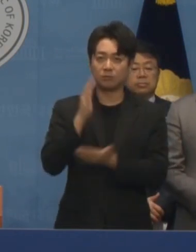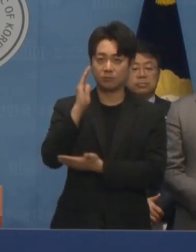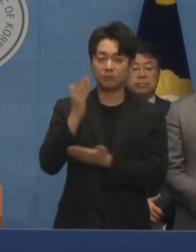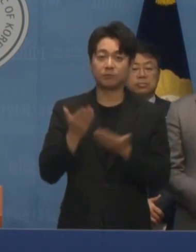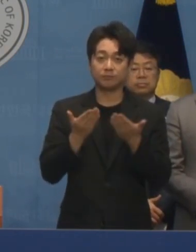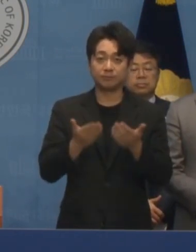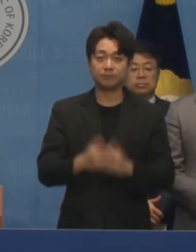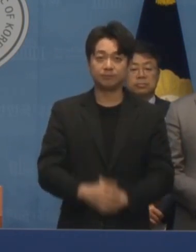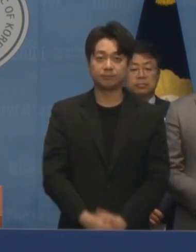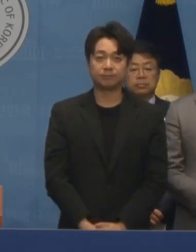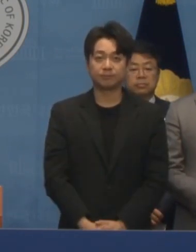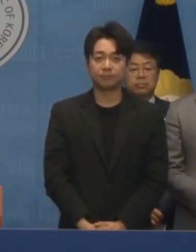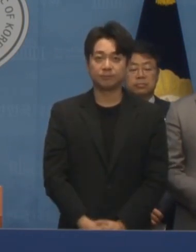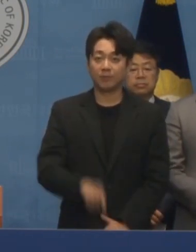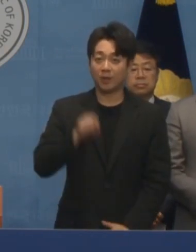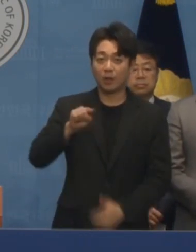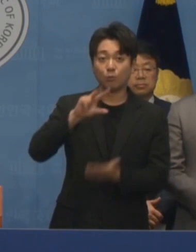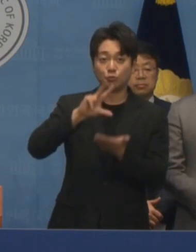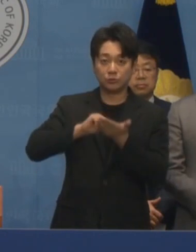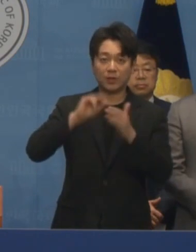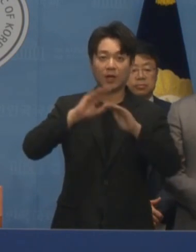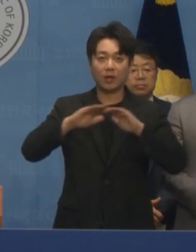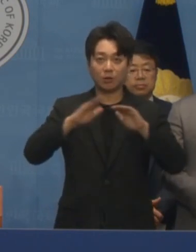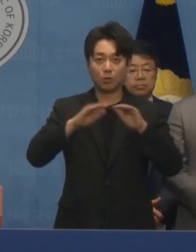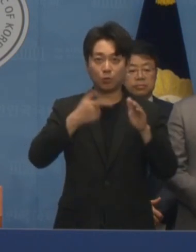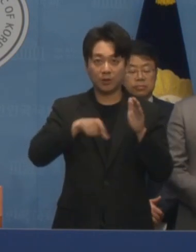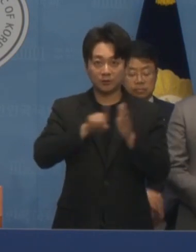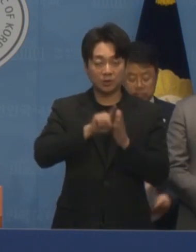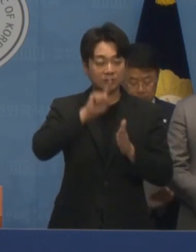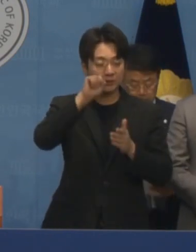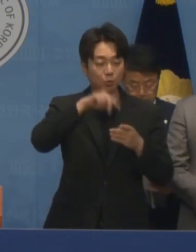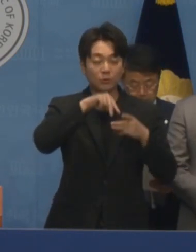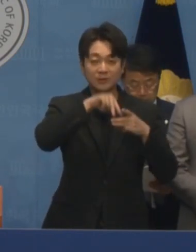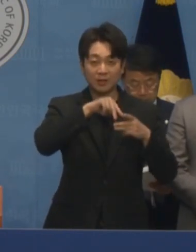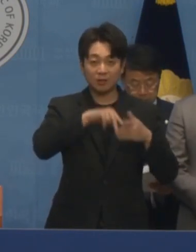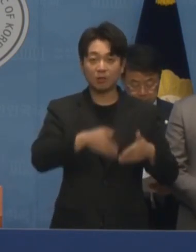임금체불 문제를 근절하기 위해 임금체불 신고센터를 출범하고